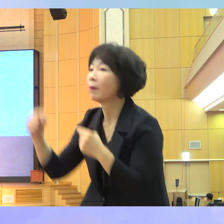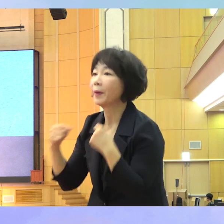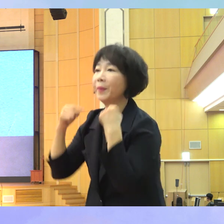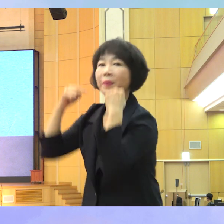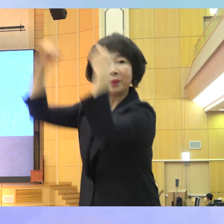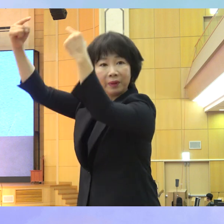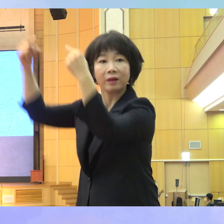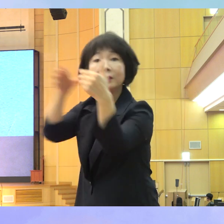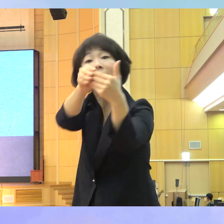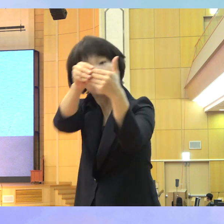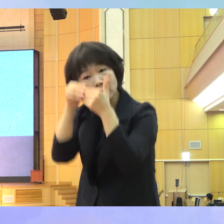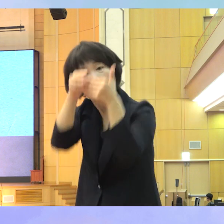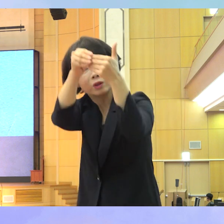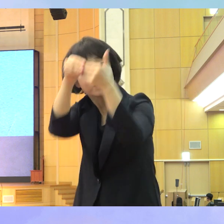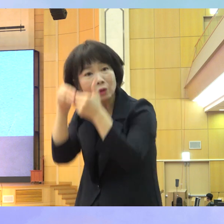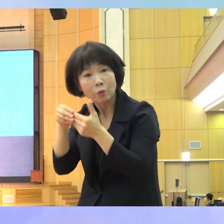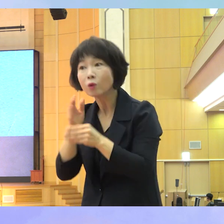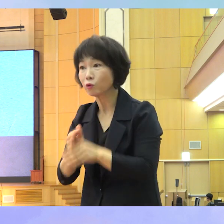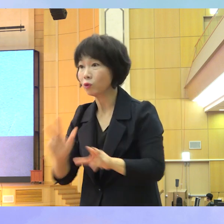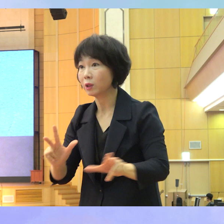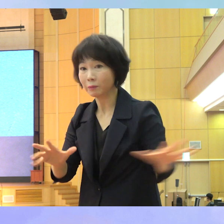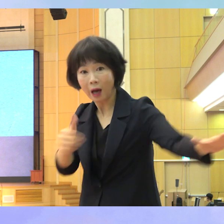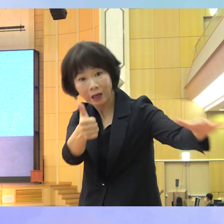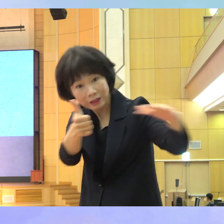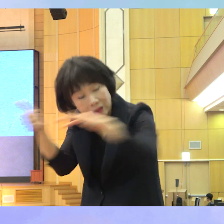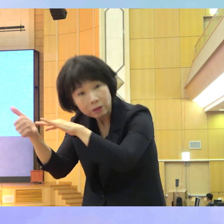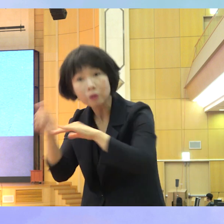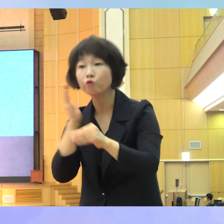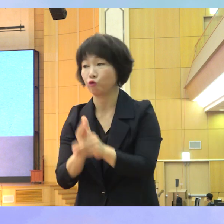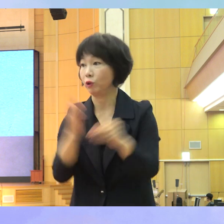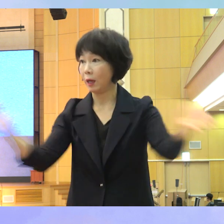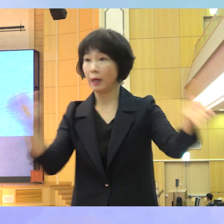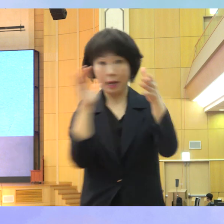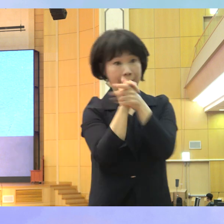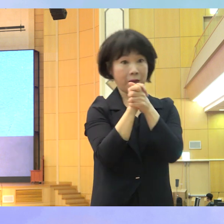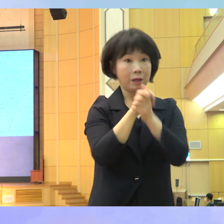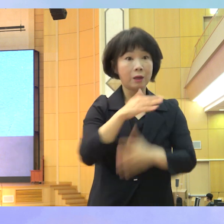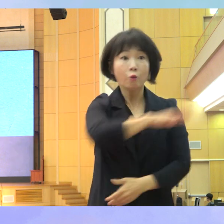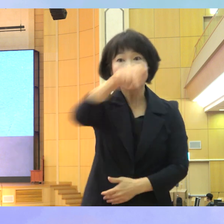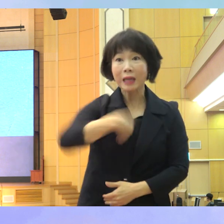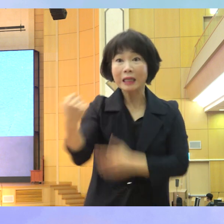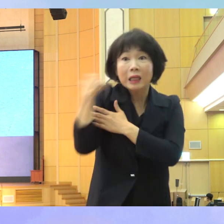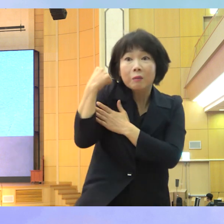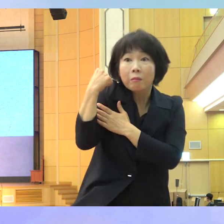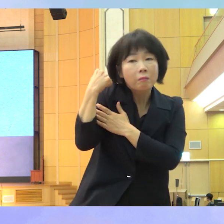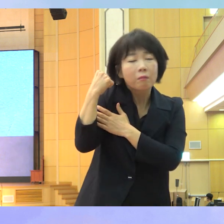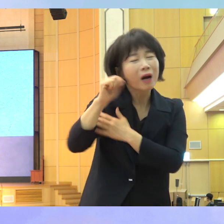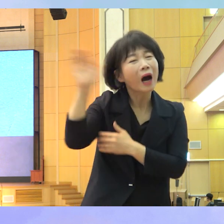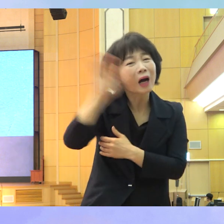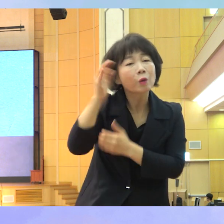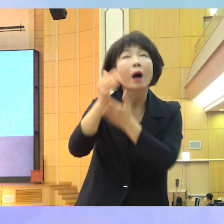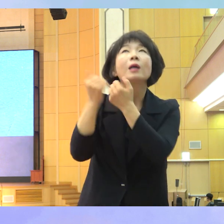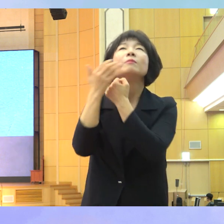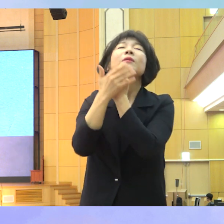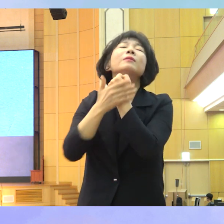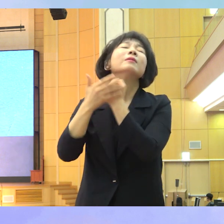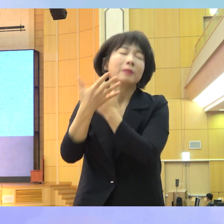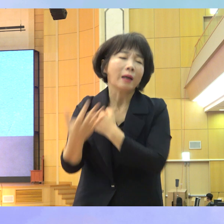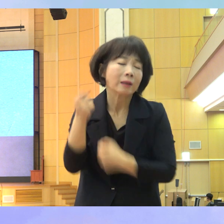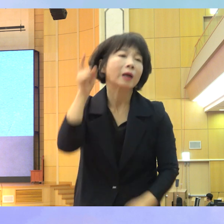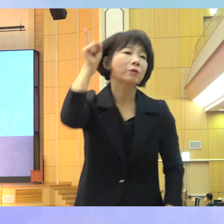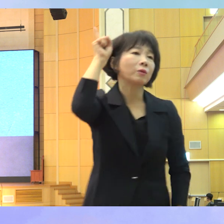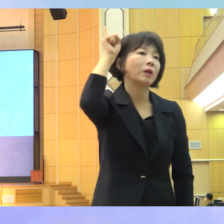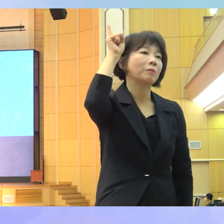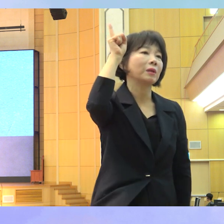과정까지 하나님이 나를 이끌고 가실 것이다. 내 힘이 아니에요. 하나님의 은혜지. 이걸